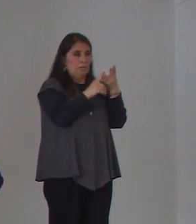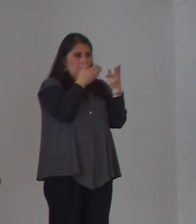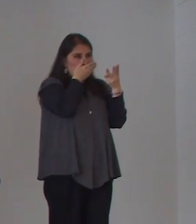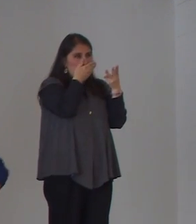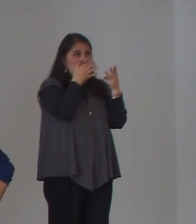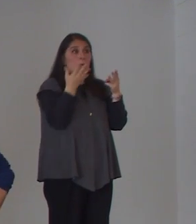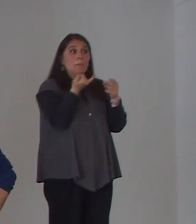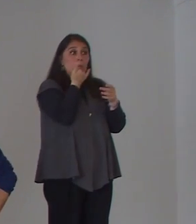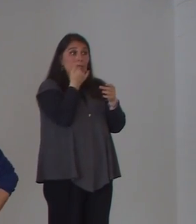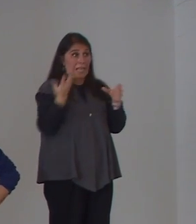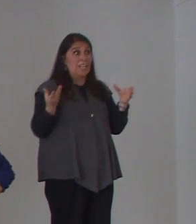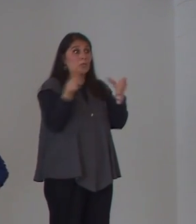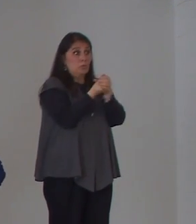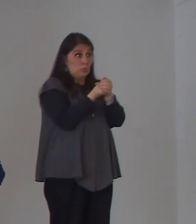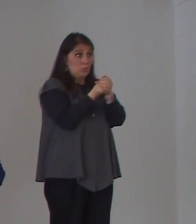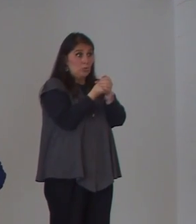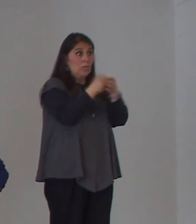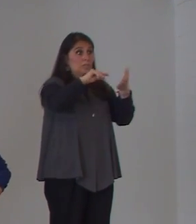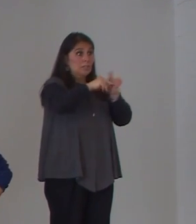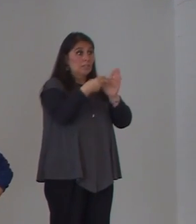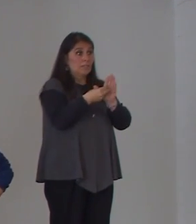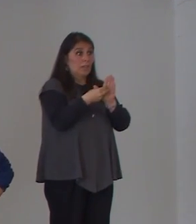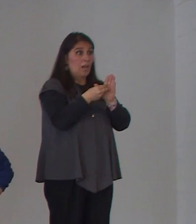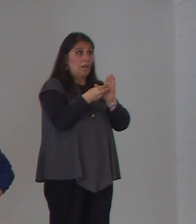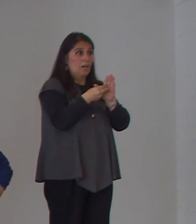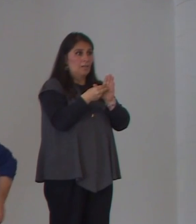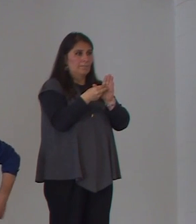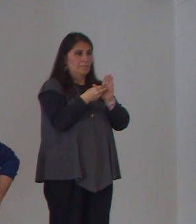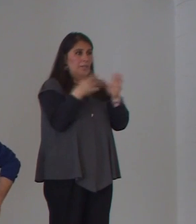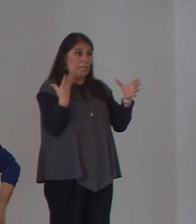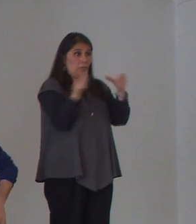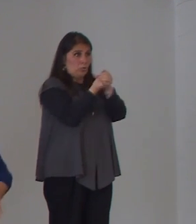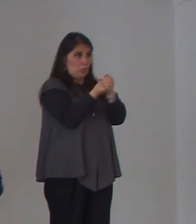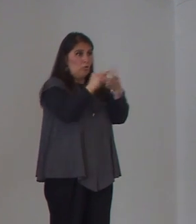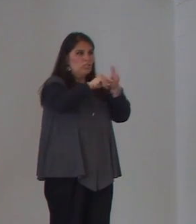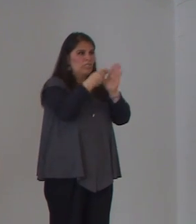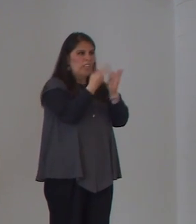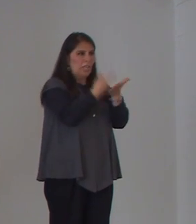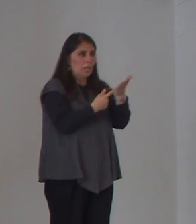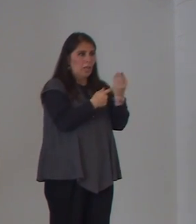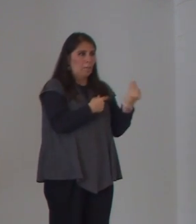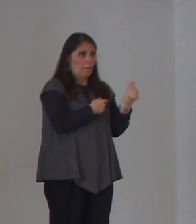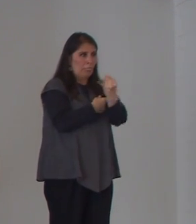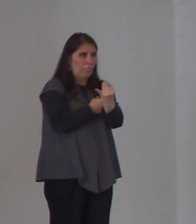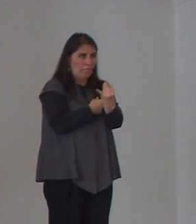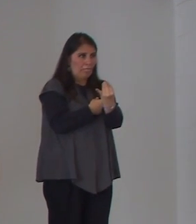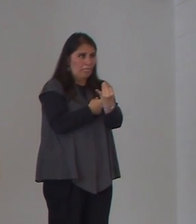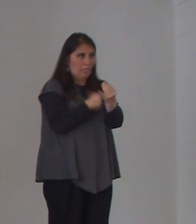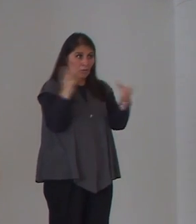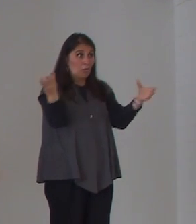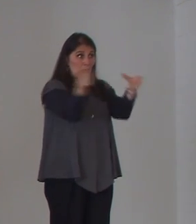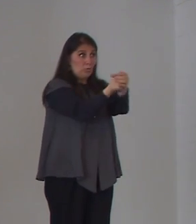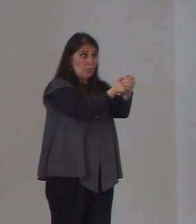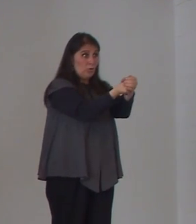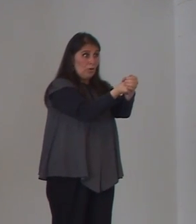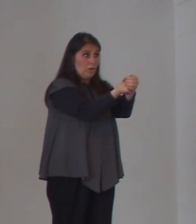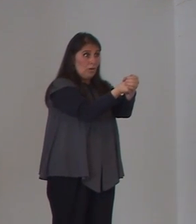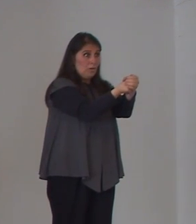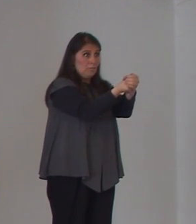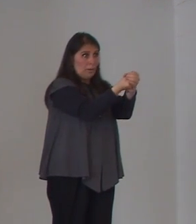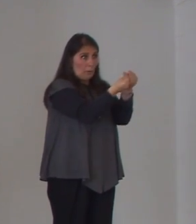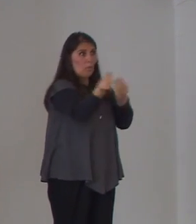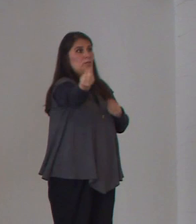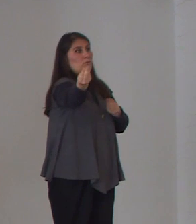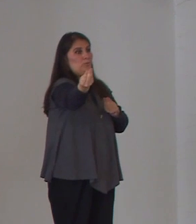siempre significa la exclusión y viene en todos los debates que ya desde hace varios años se han dado en lo académico, en la práctica, en